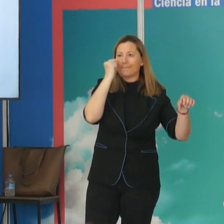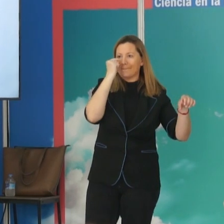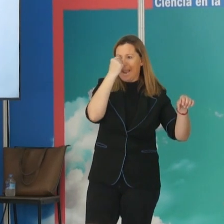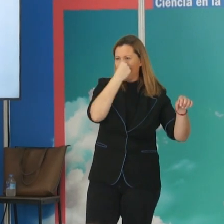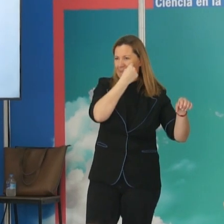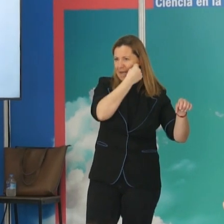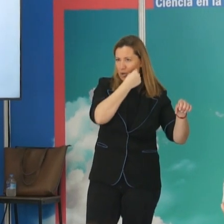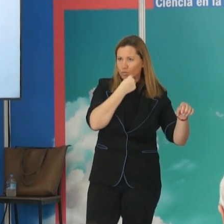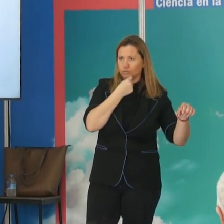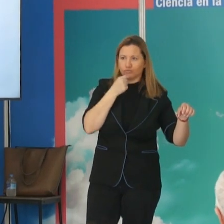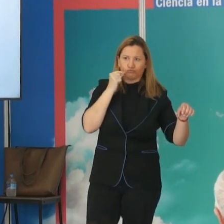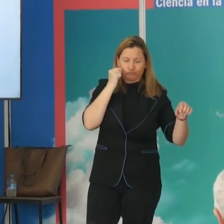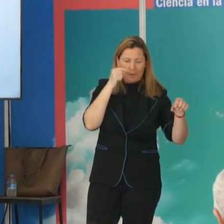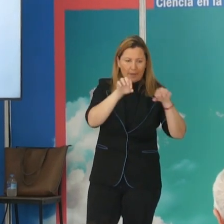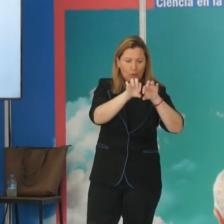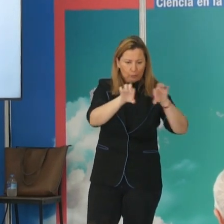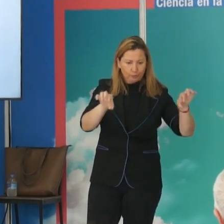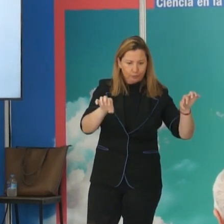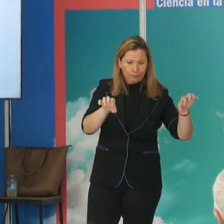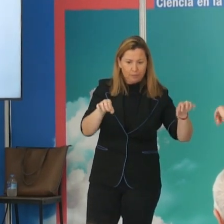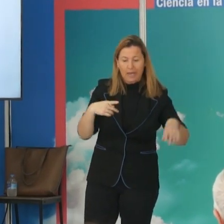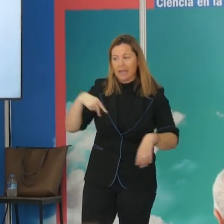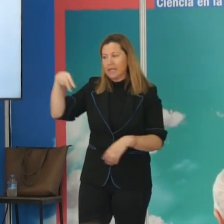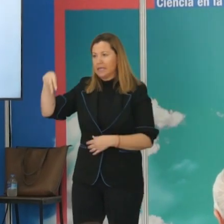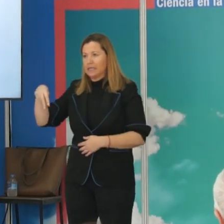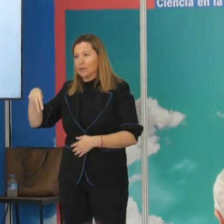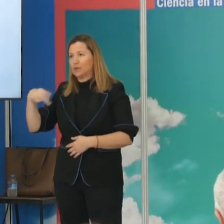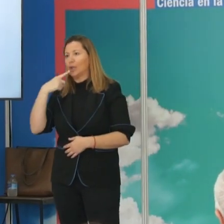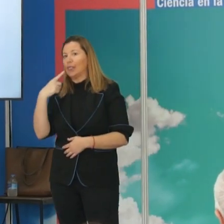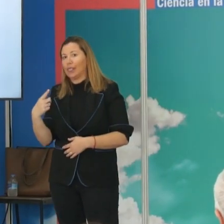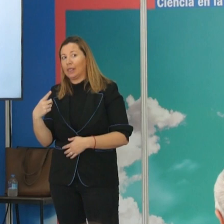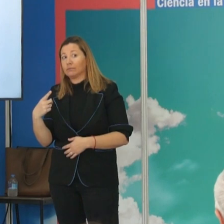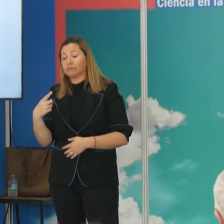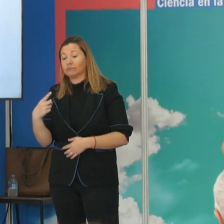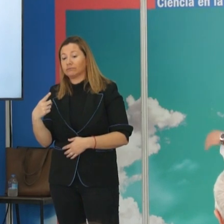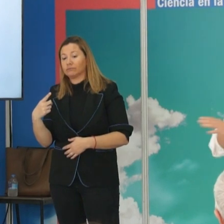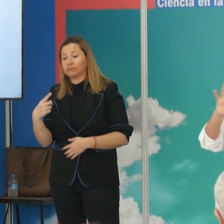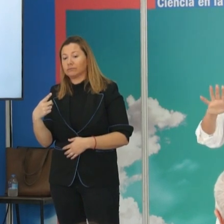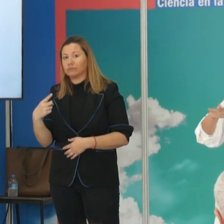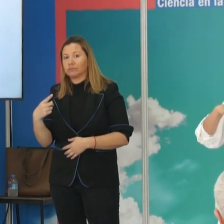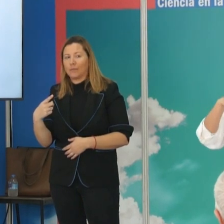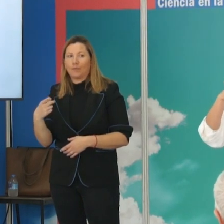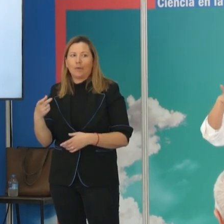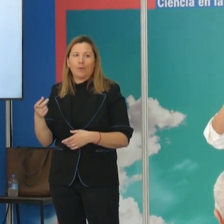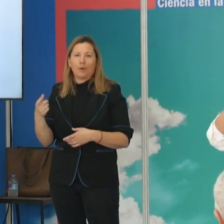cuando en sus principios, ya publica que la Tierra, con su teoría de la gravitación y tal y